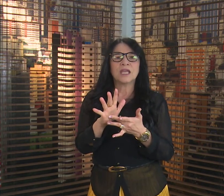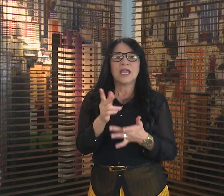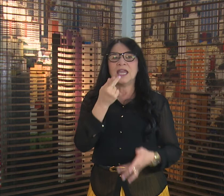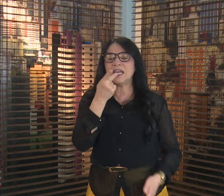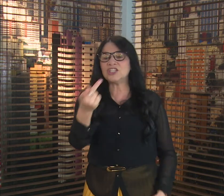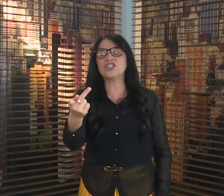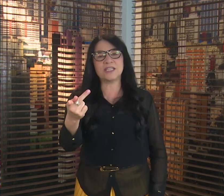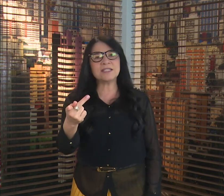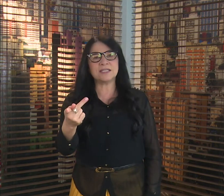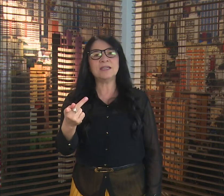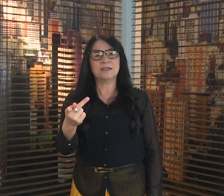ele disse